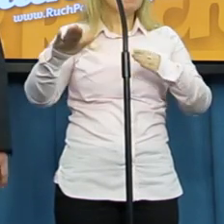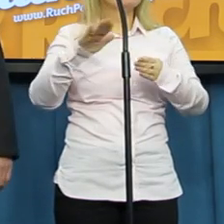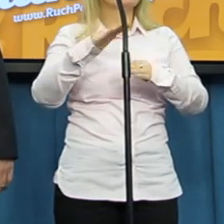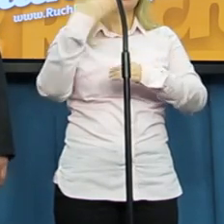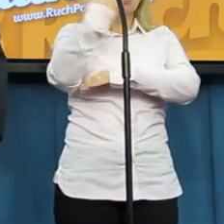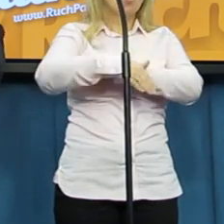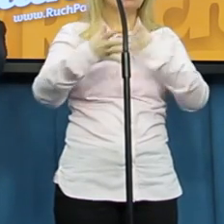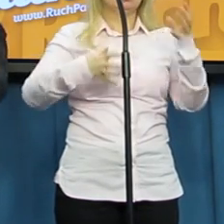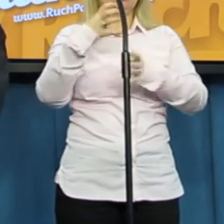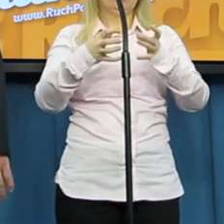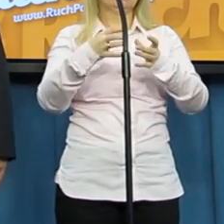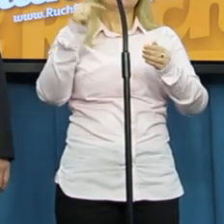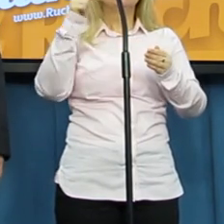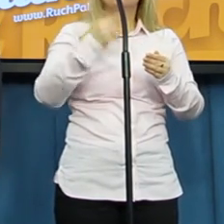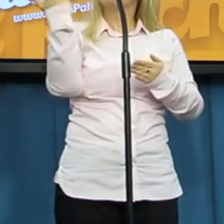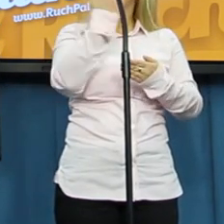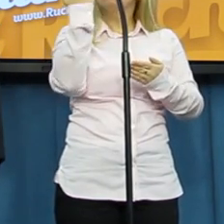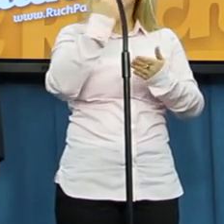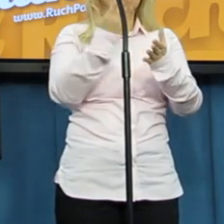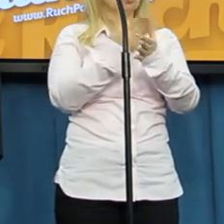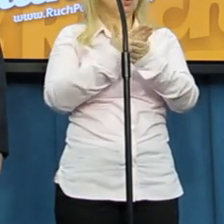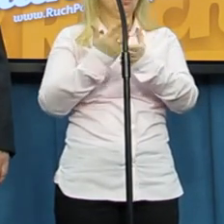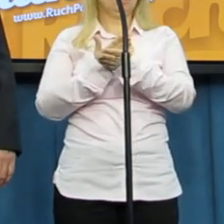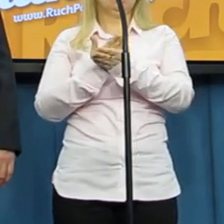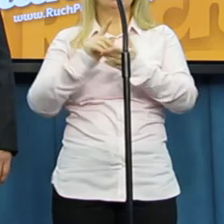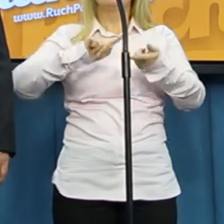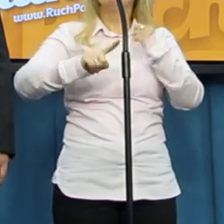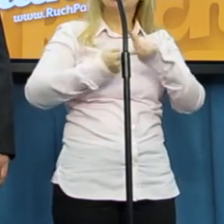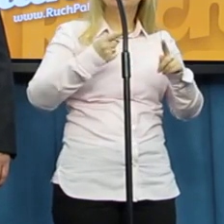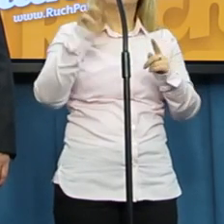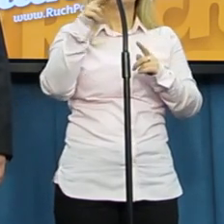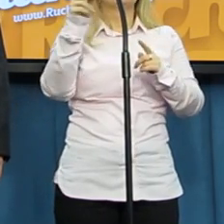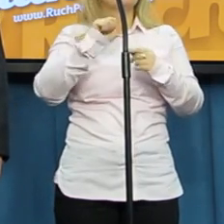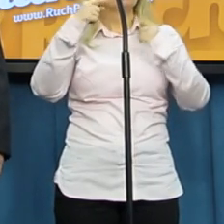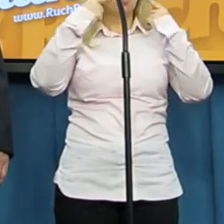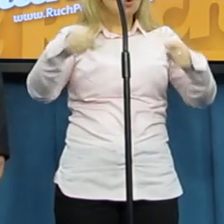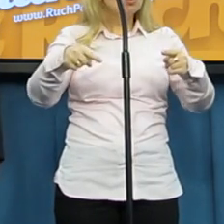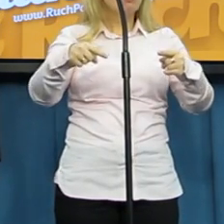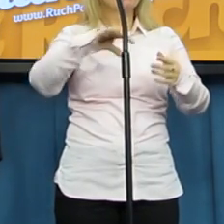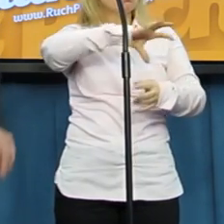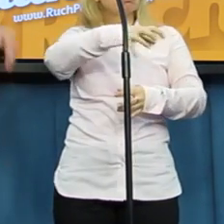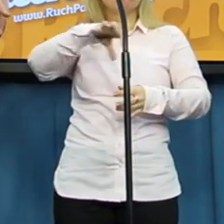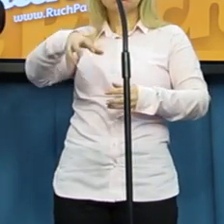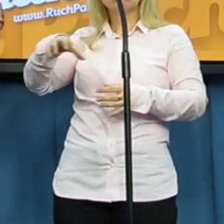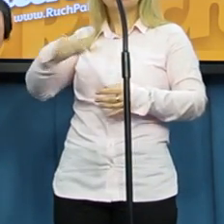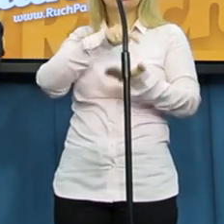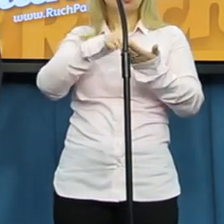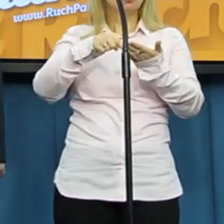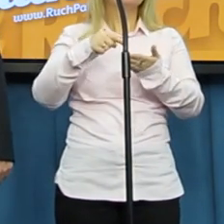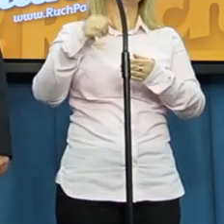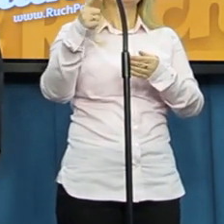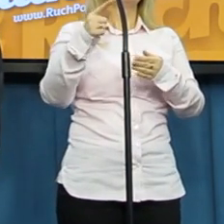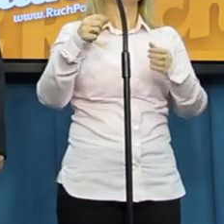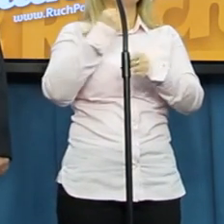czytać dokumenty, żeby politycy odpowiedzialni za różne dziedziny szukali zbieżnych punktów i mówili, tak, to nam